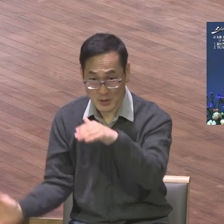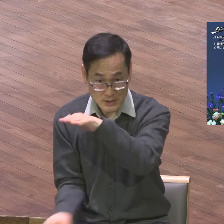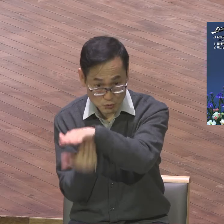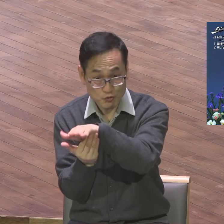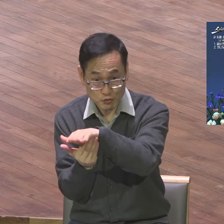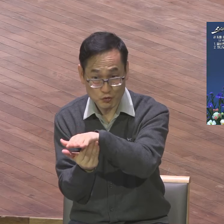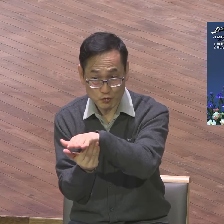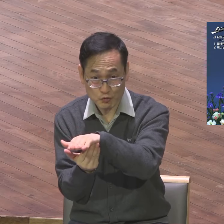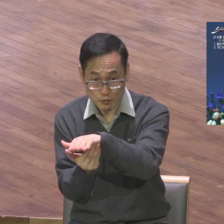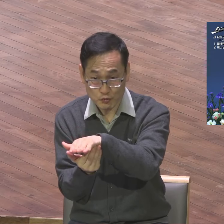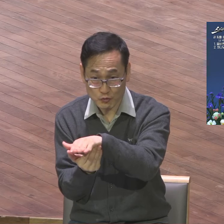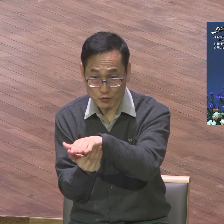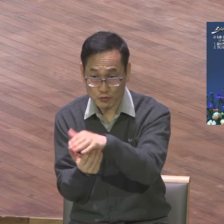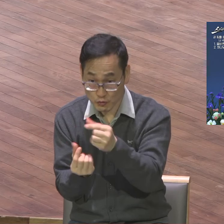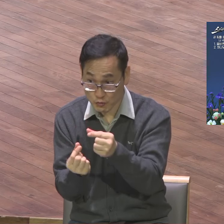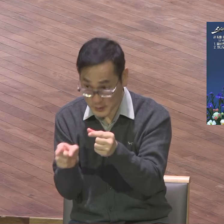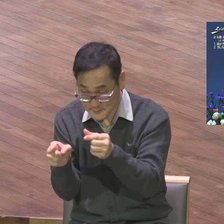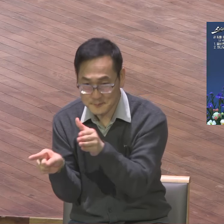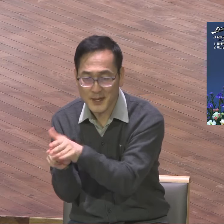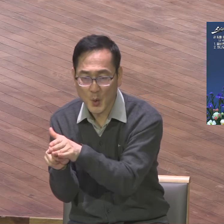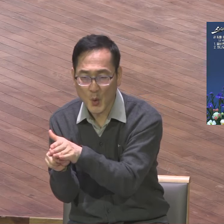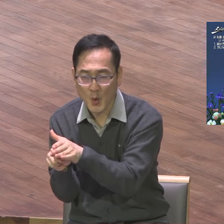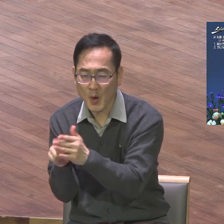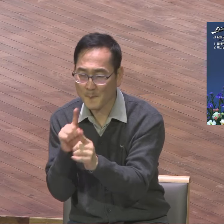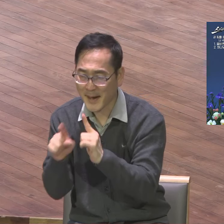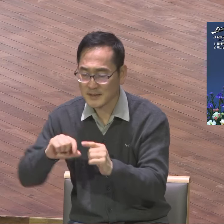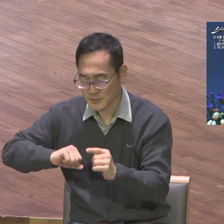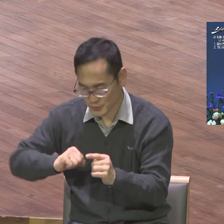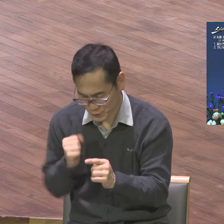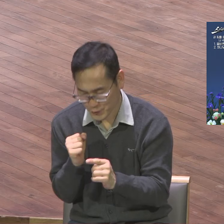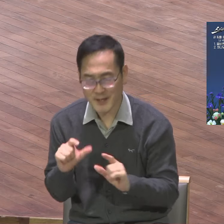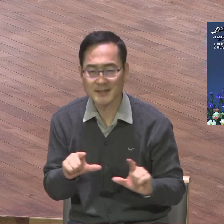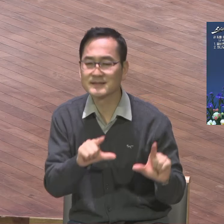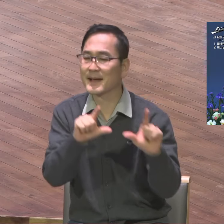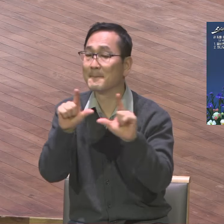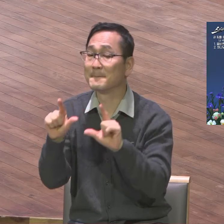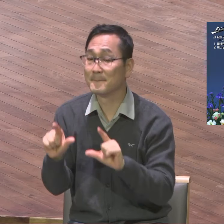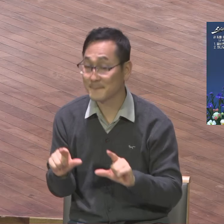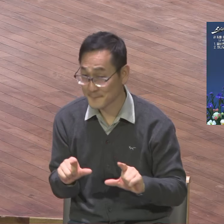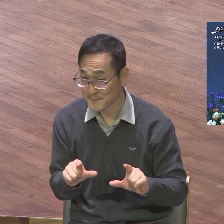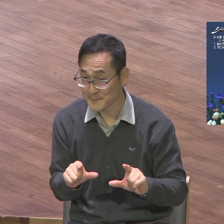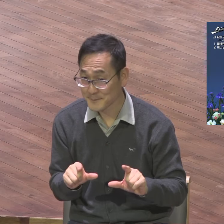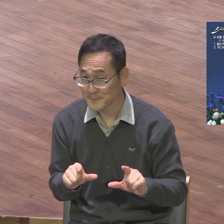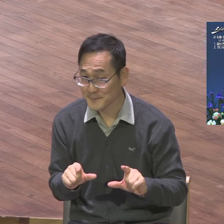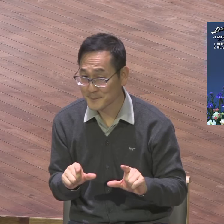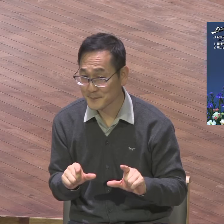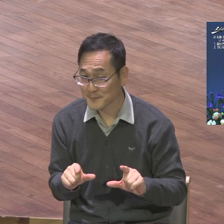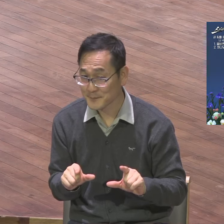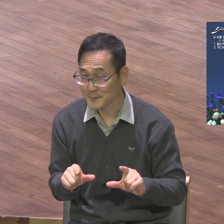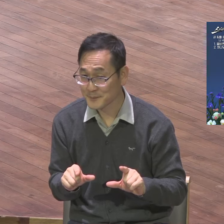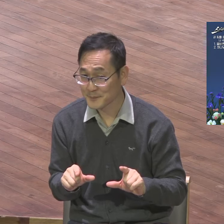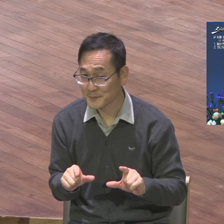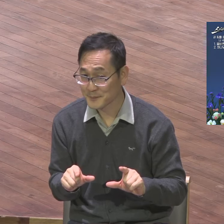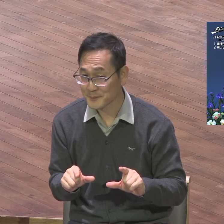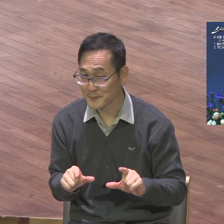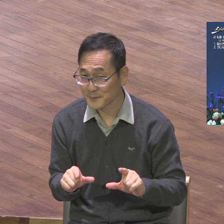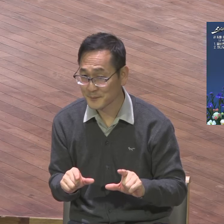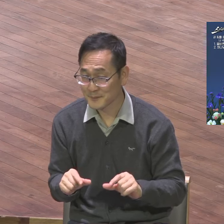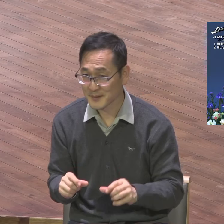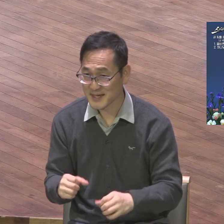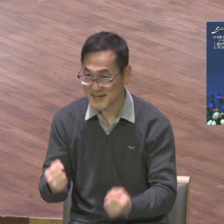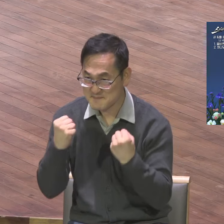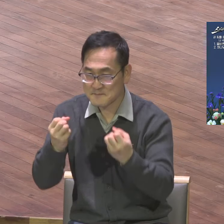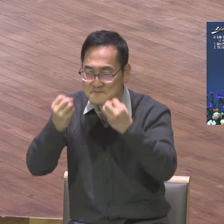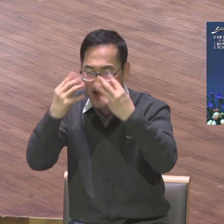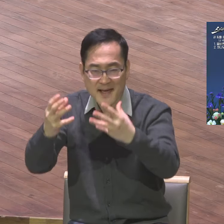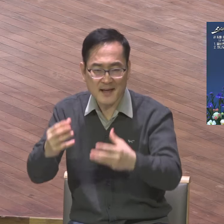하나님 말씀을 분명히 믿고 그 말씀에 순종하는 삶을 살면 그 말씀에 순종하는 삶을 살면 새 힘을 얻을